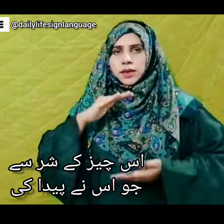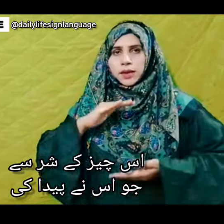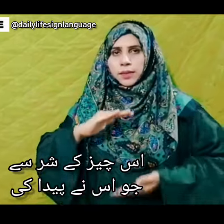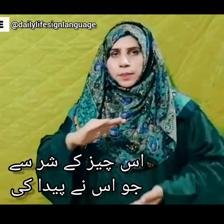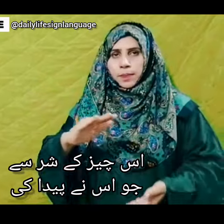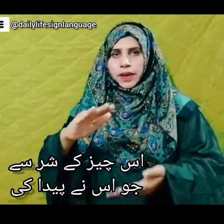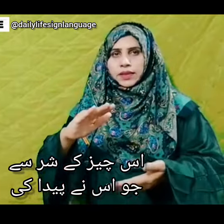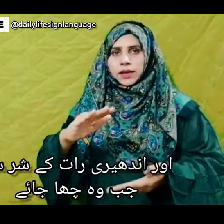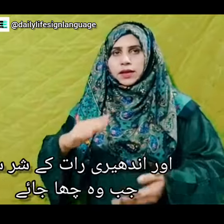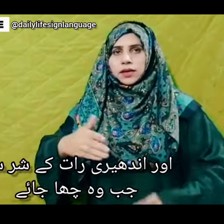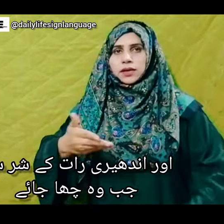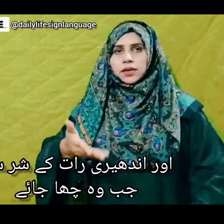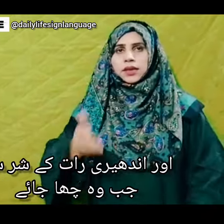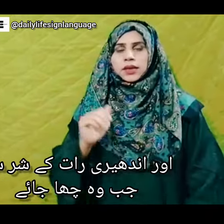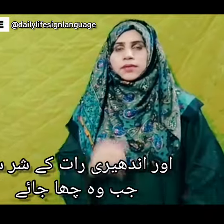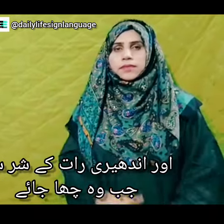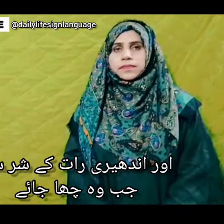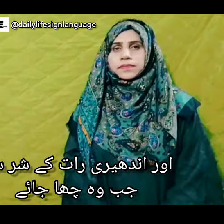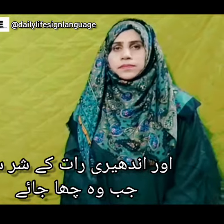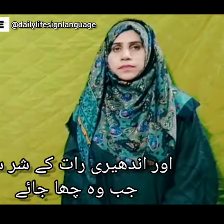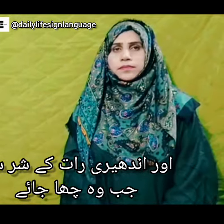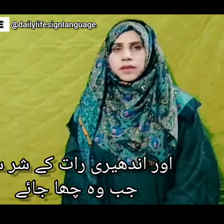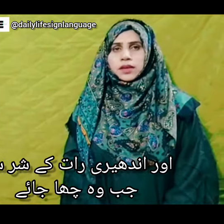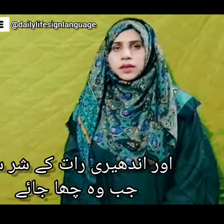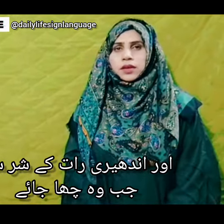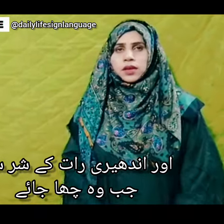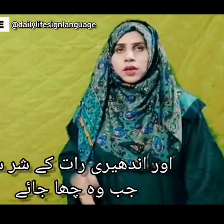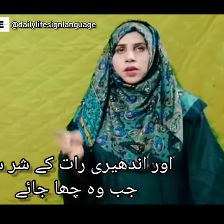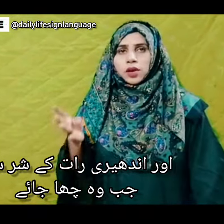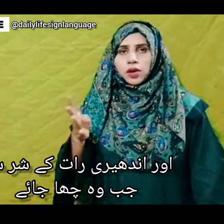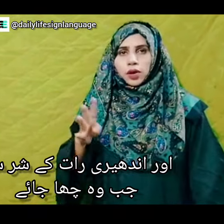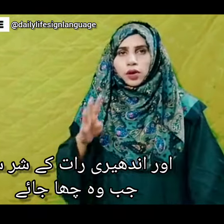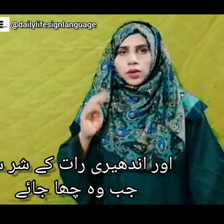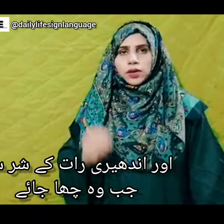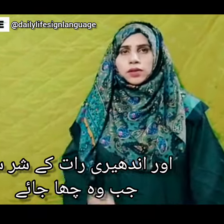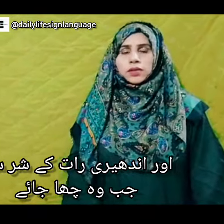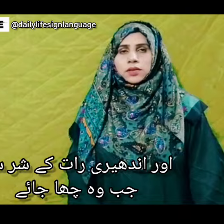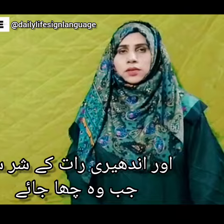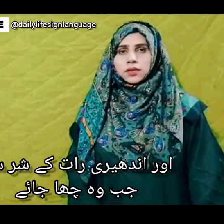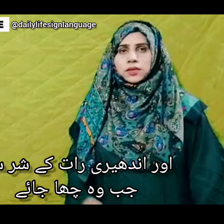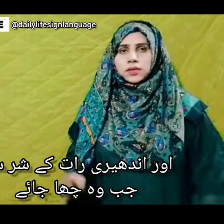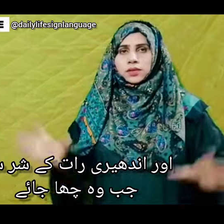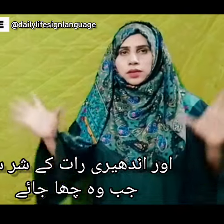اور اندھیری